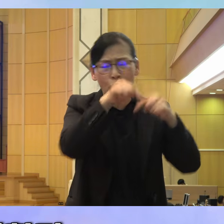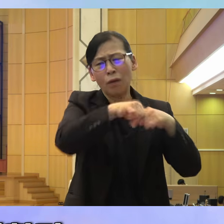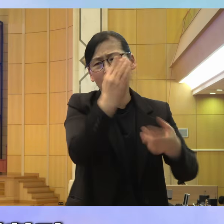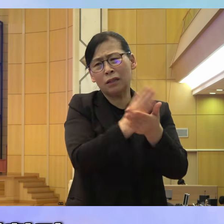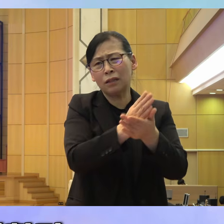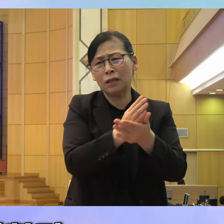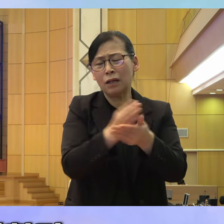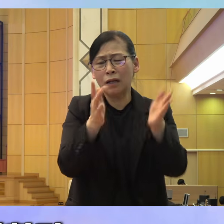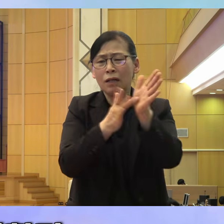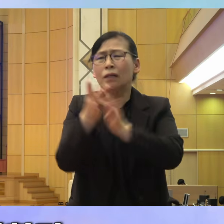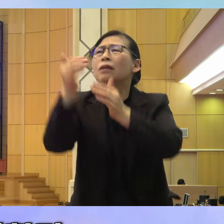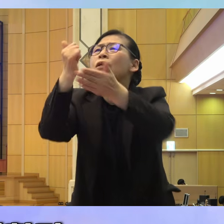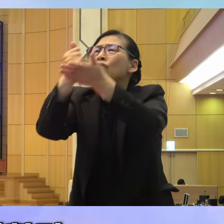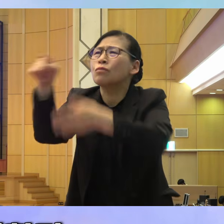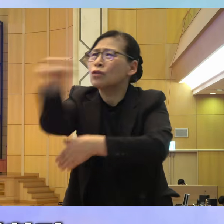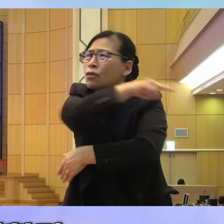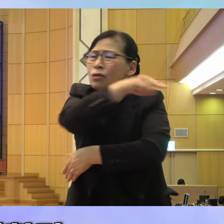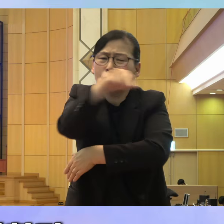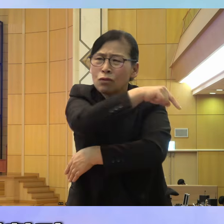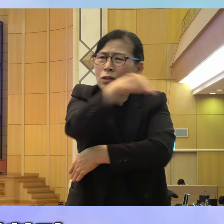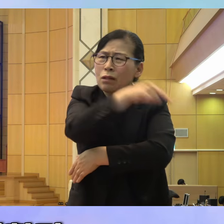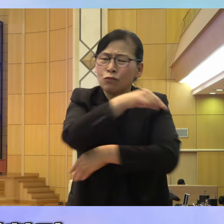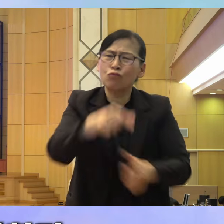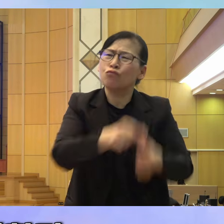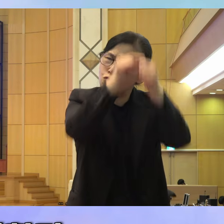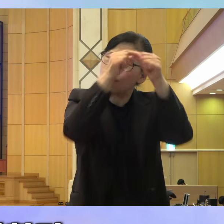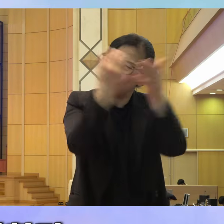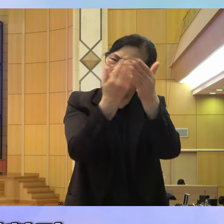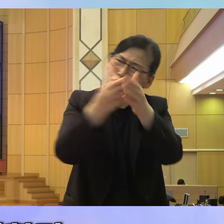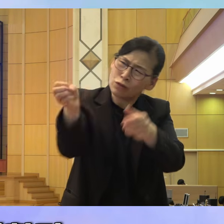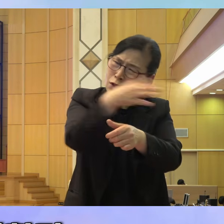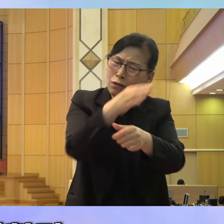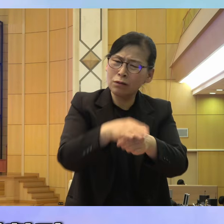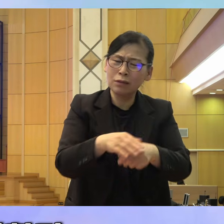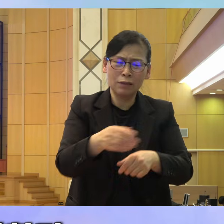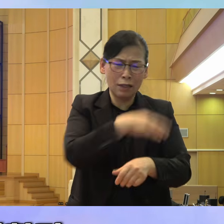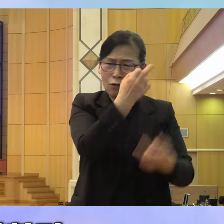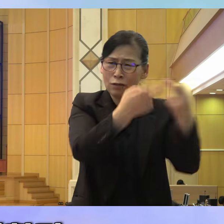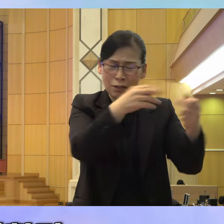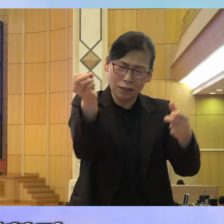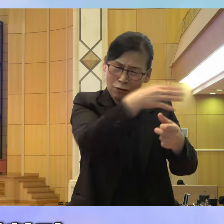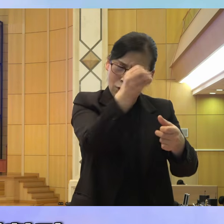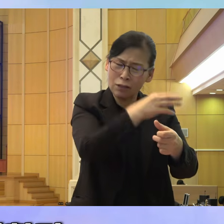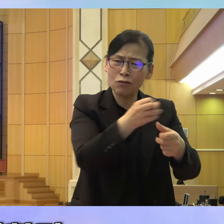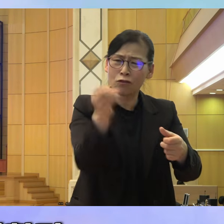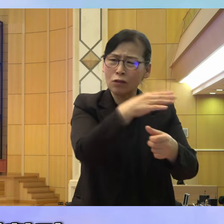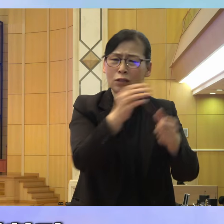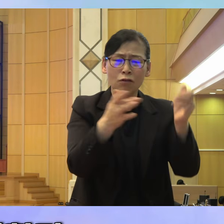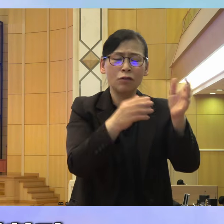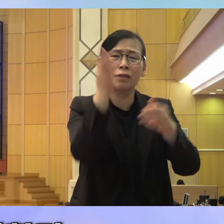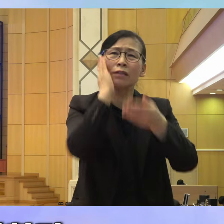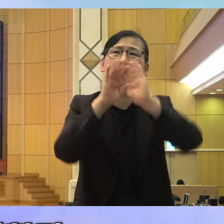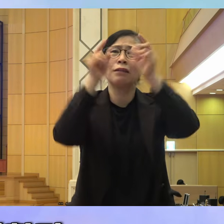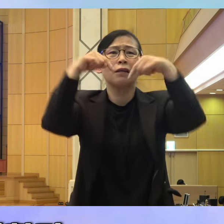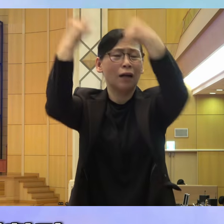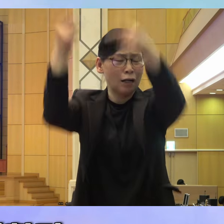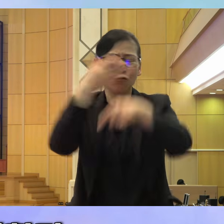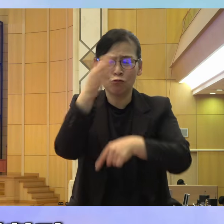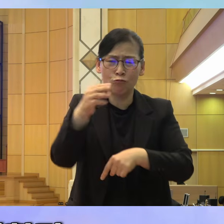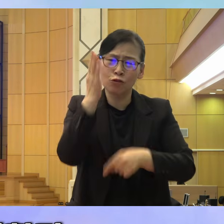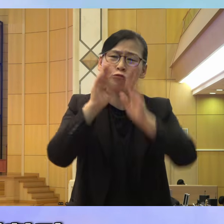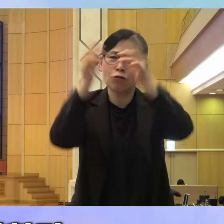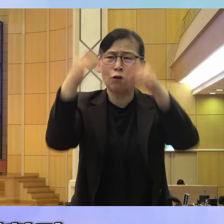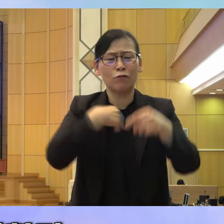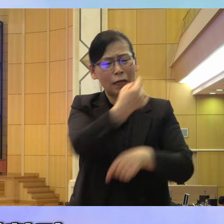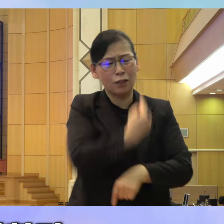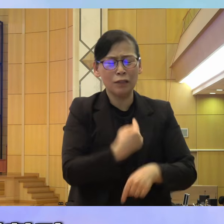믿게 해서 천국 가게 하옵소서, 제발 우리 형제들을 그렇게 해달라고 그렇게 간절히 구하잖아요.